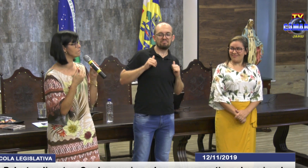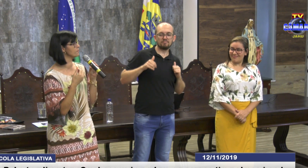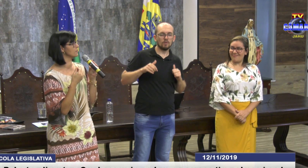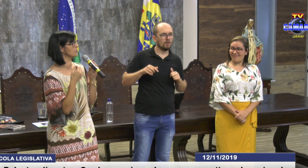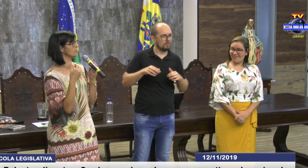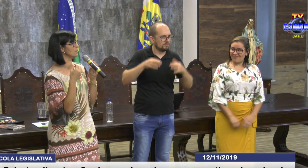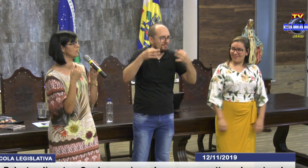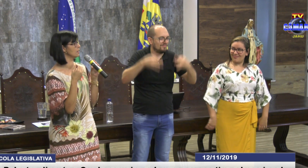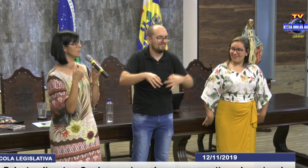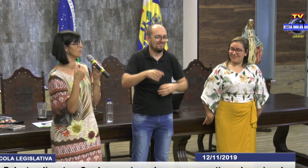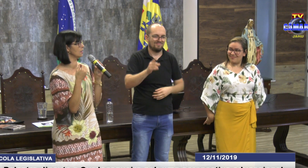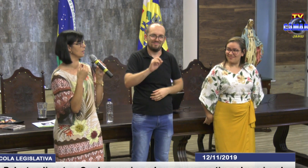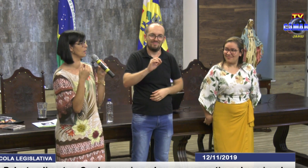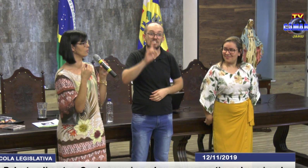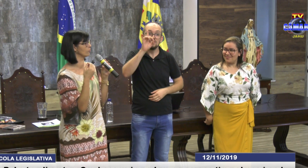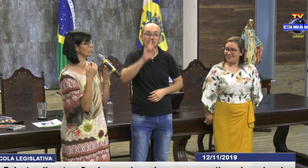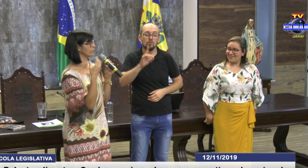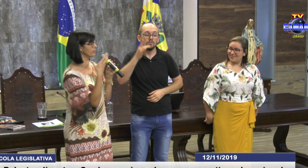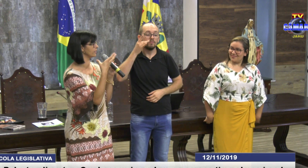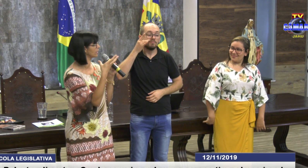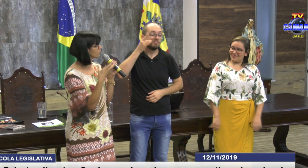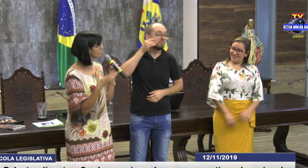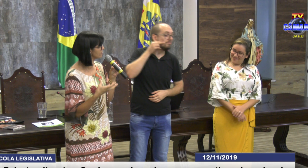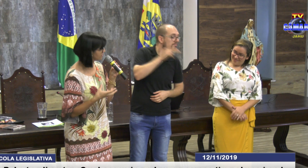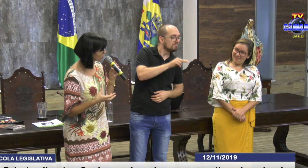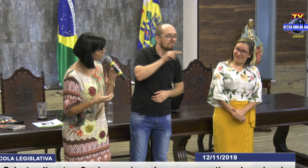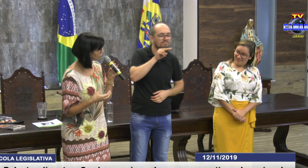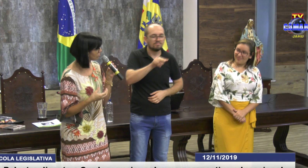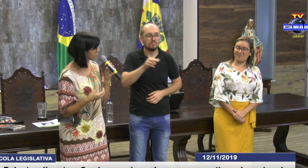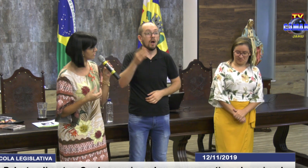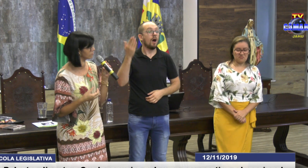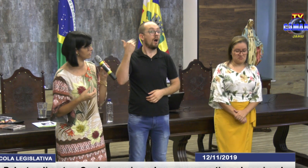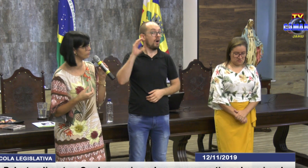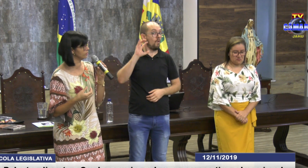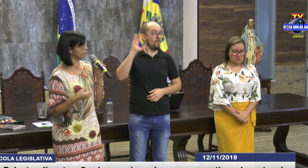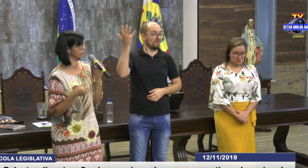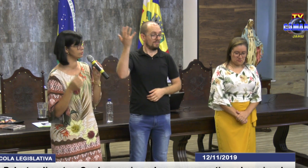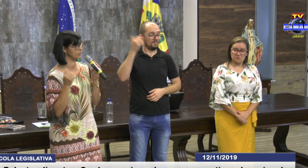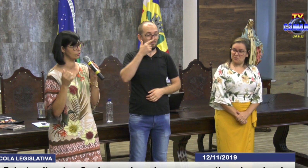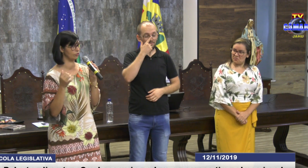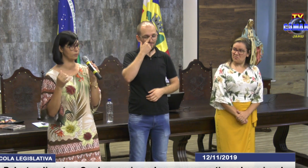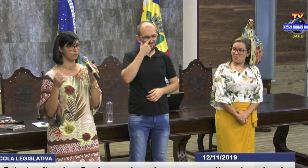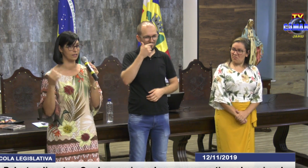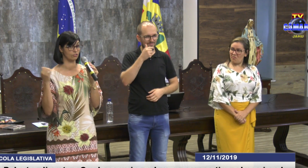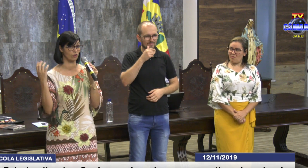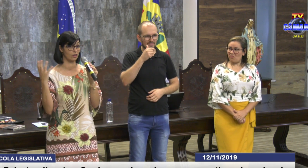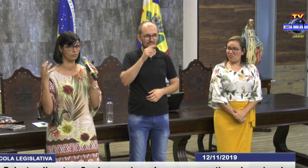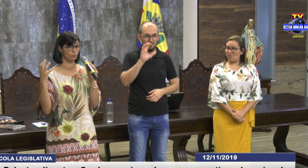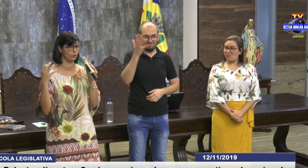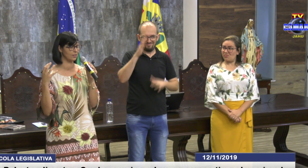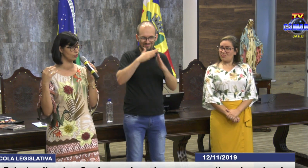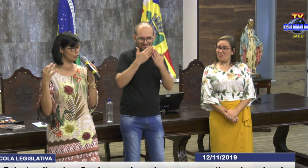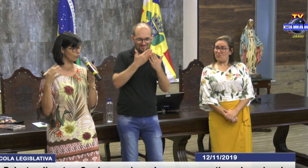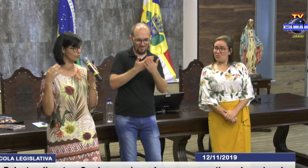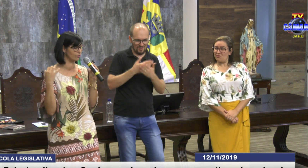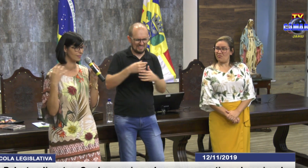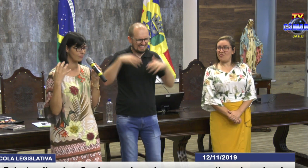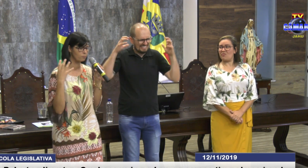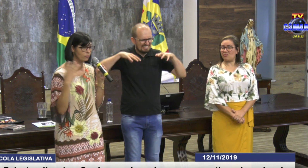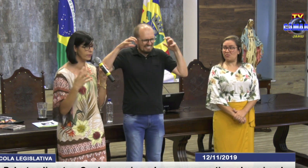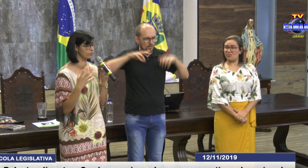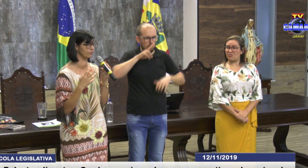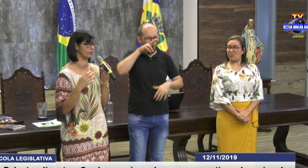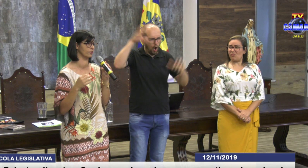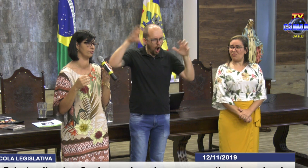dia que entramos em 5 pessoas, né, Val? Foi um dia típico na escola de muita chuva, a chuva